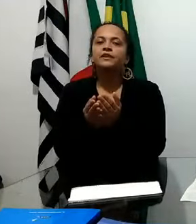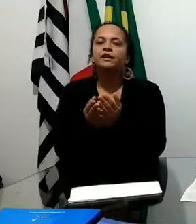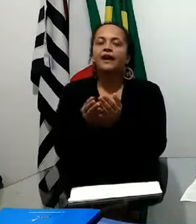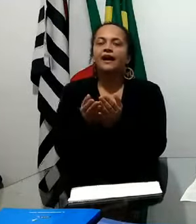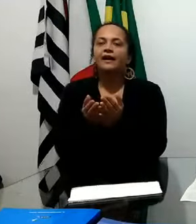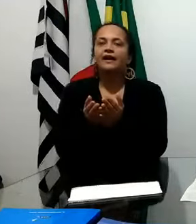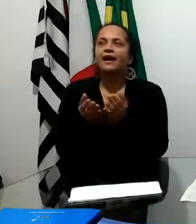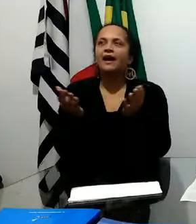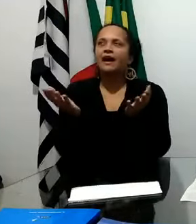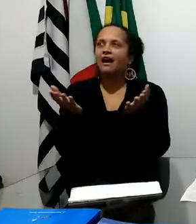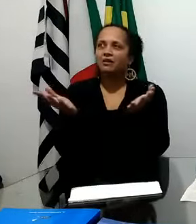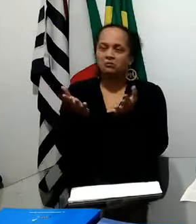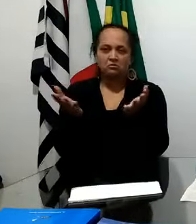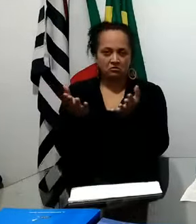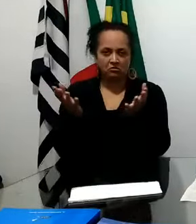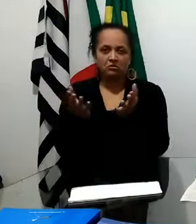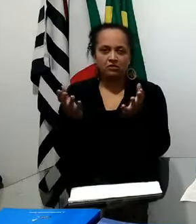fazer, como é que eu posso dizer,